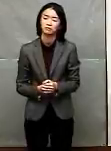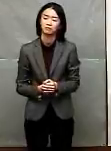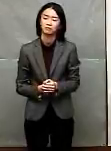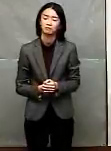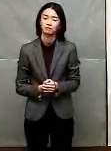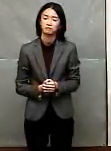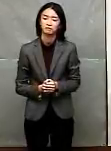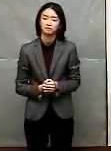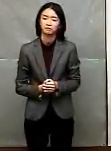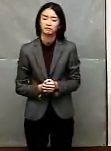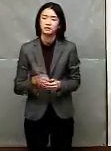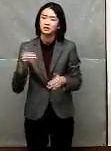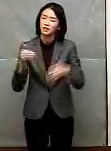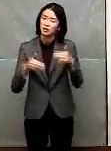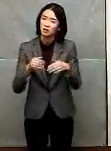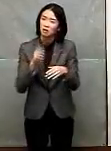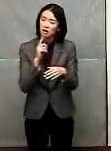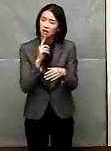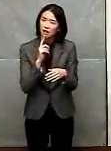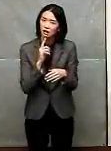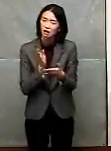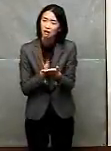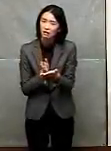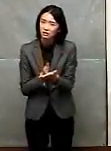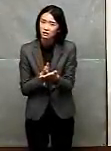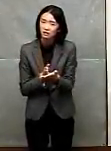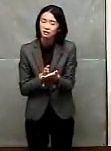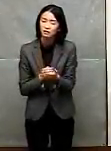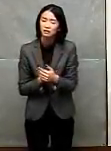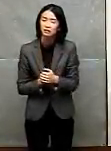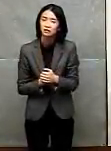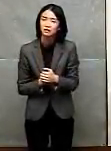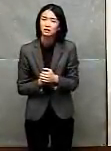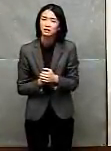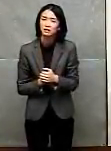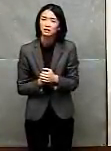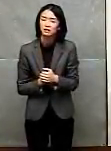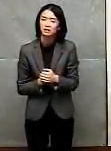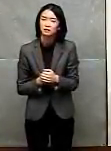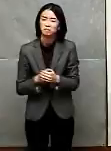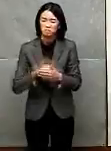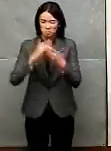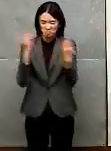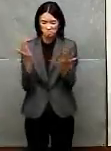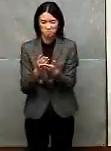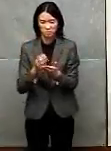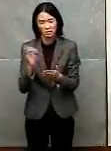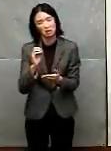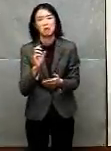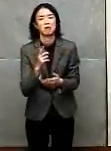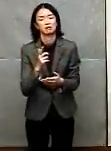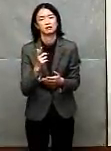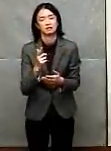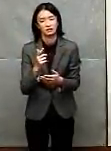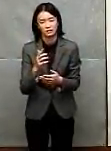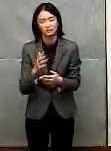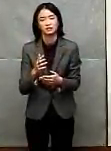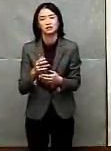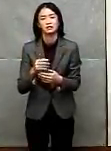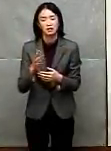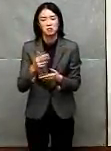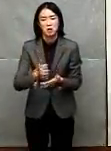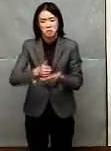まあ、選挙の話はそんなに、全然なかったわけではないんですけれども、主には